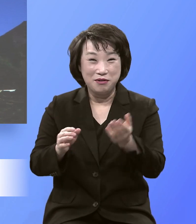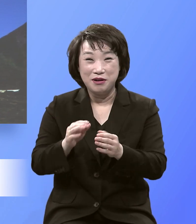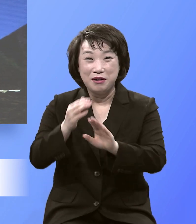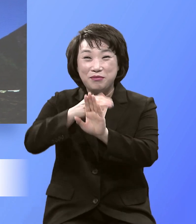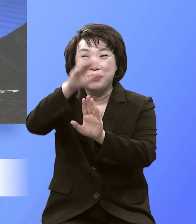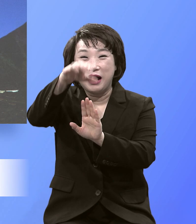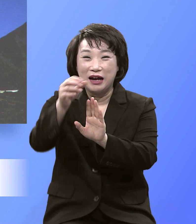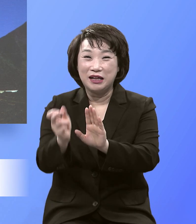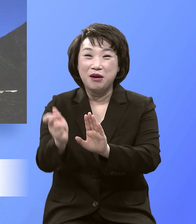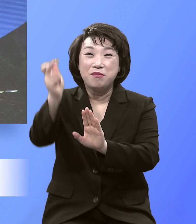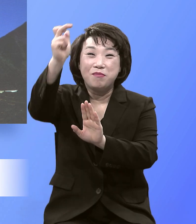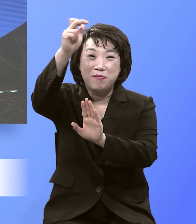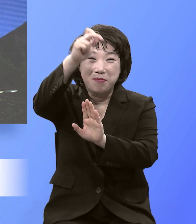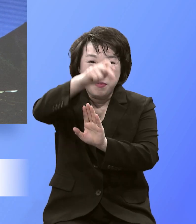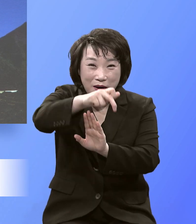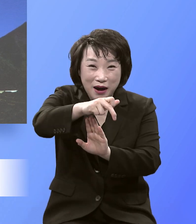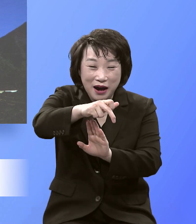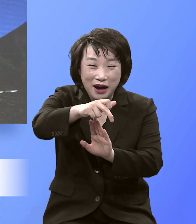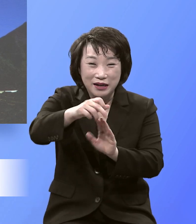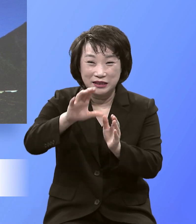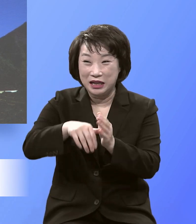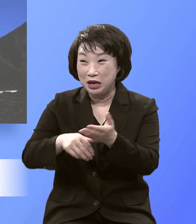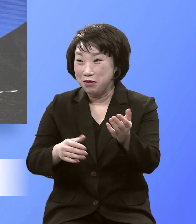아, 이제는 아버지 집에 가는구나.